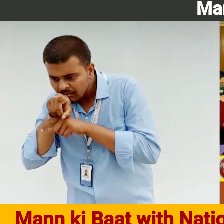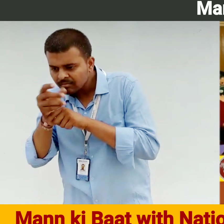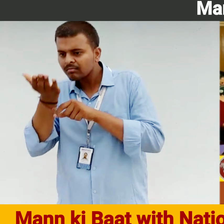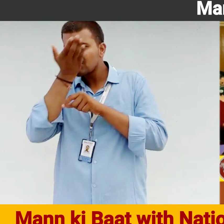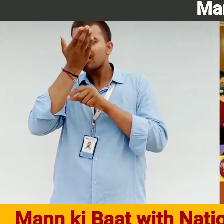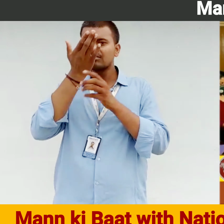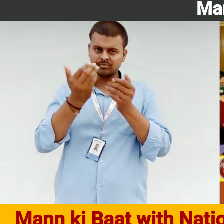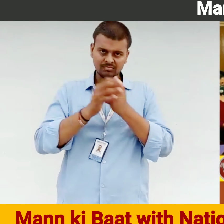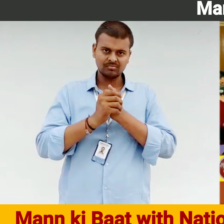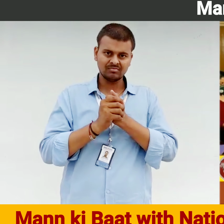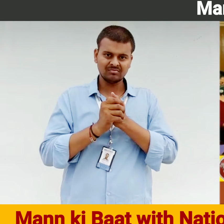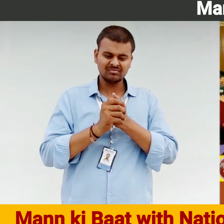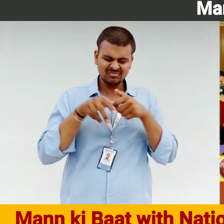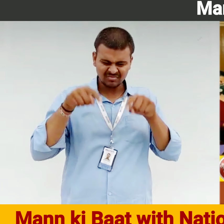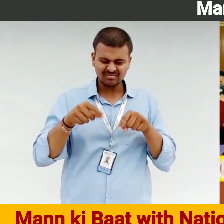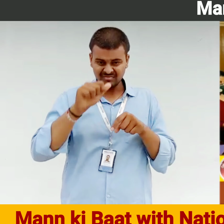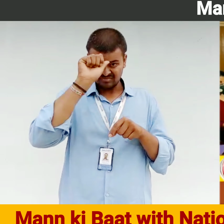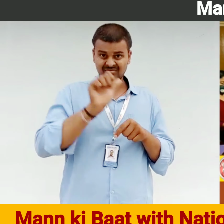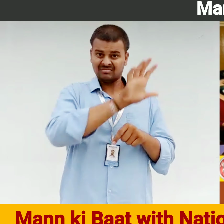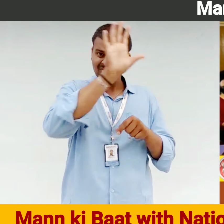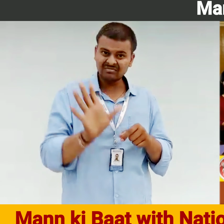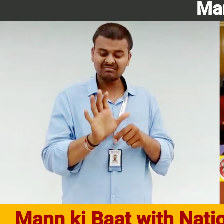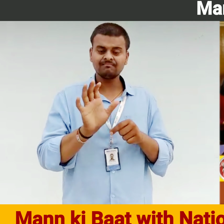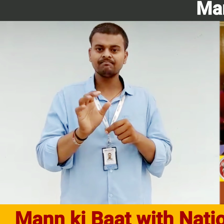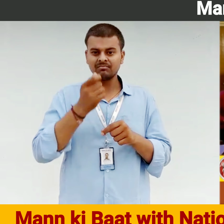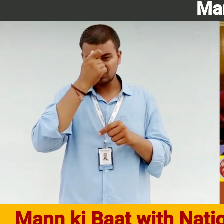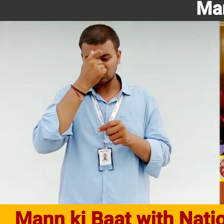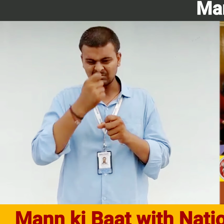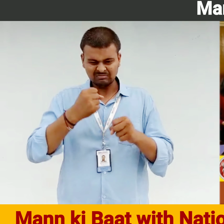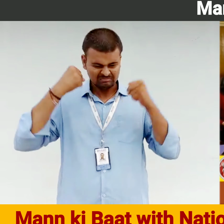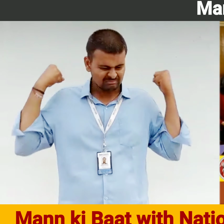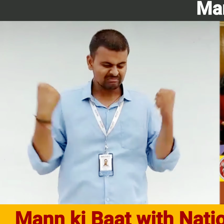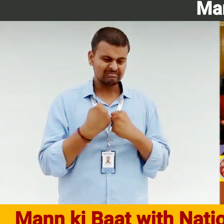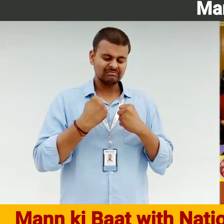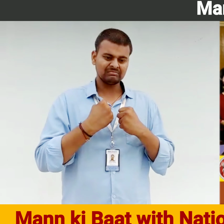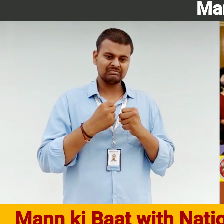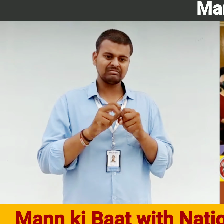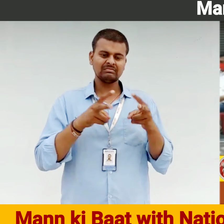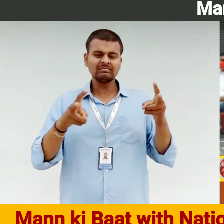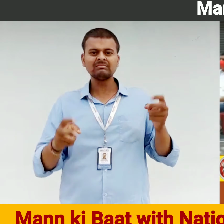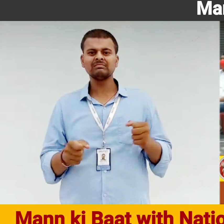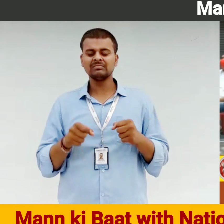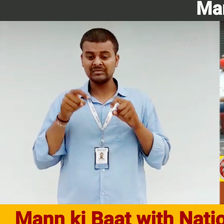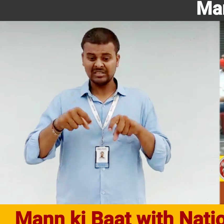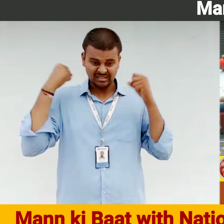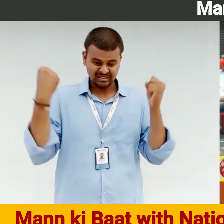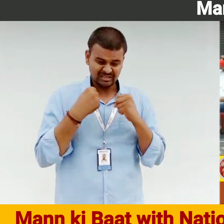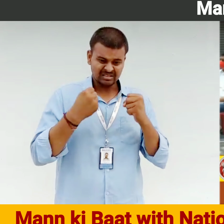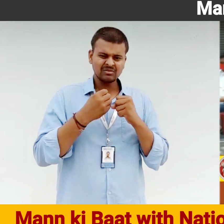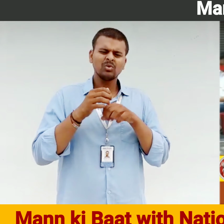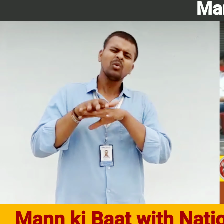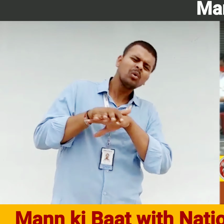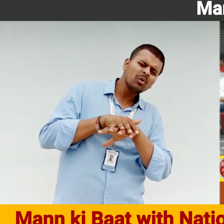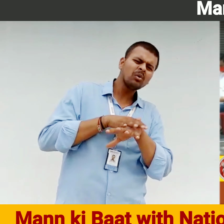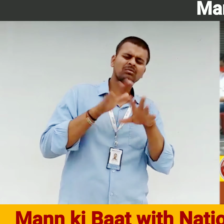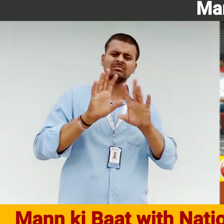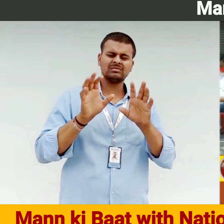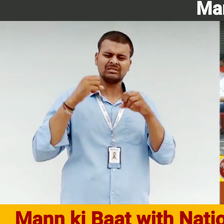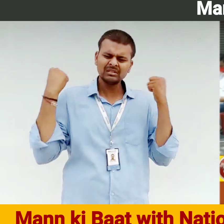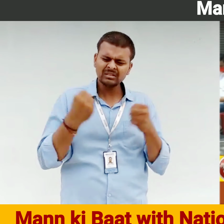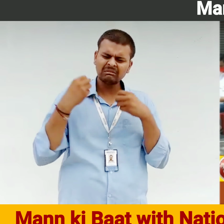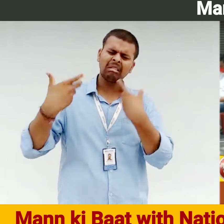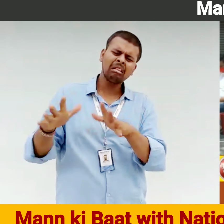है। हमें इस लड़ाई को कमजोर नहीं होने देना है। हम लापरवाह हो जाएं, सावधानी छोड़ दें, ये